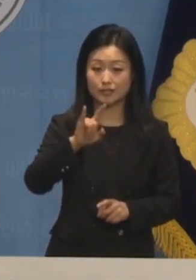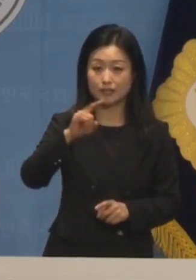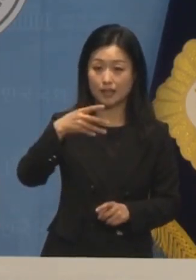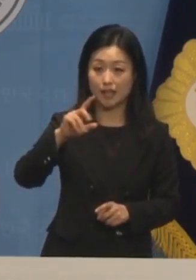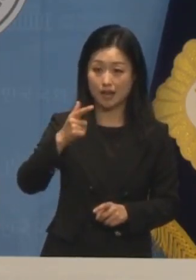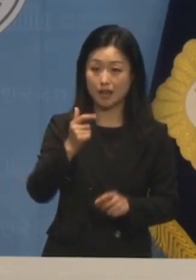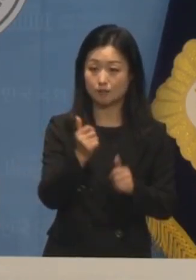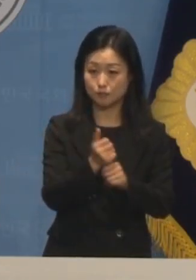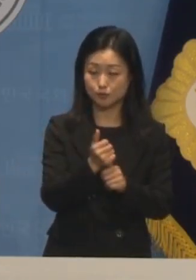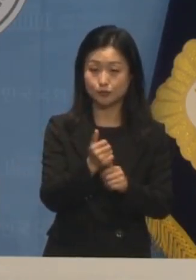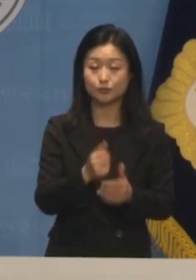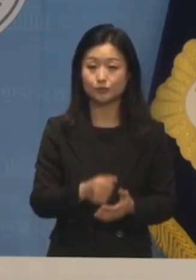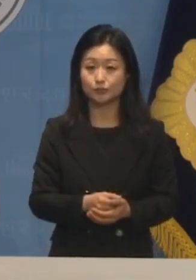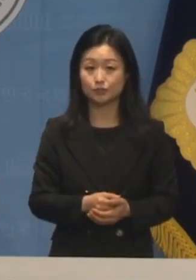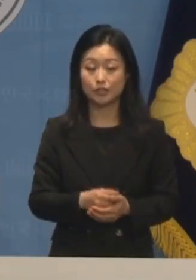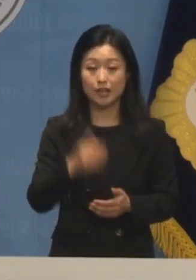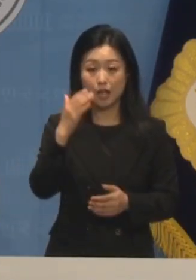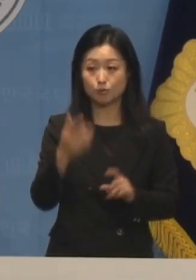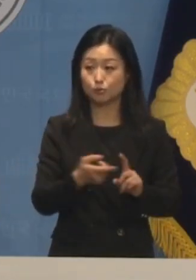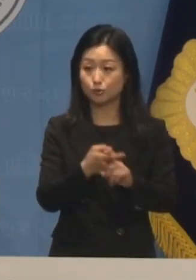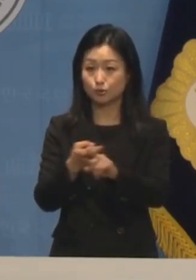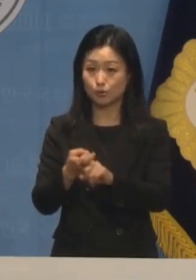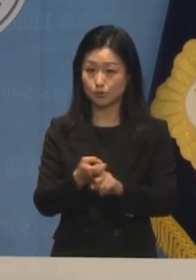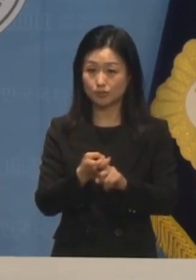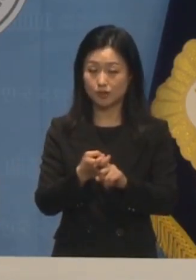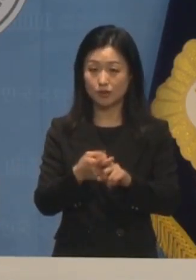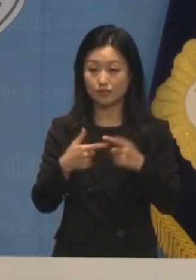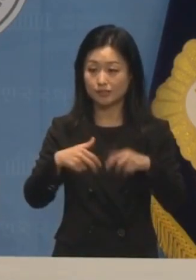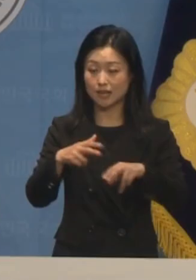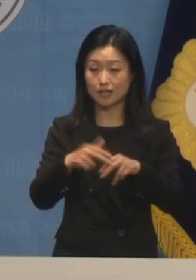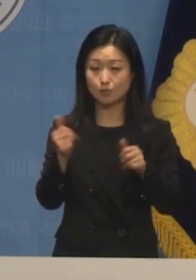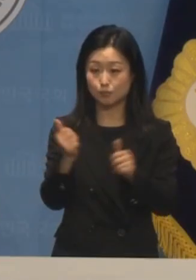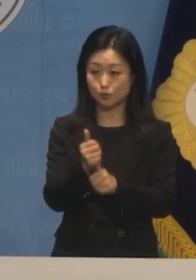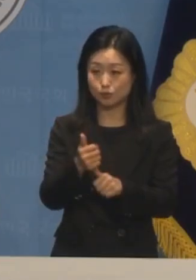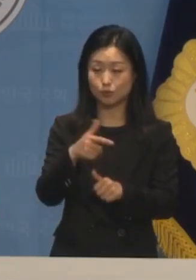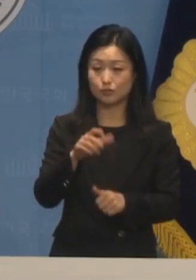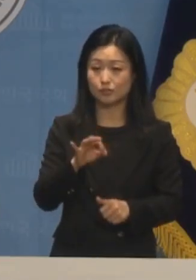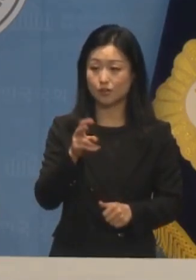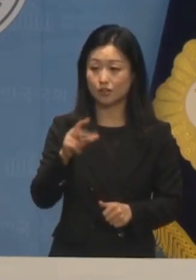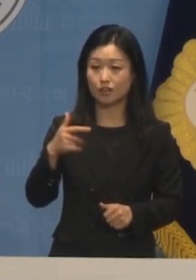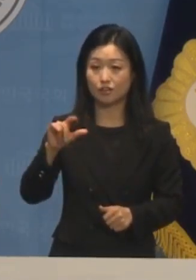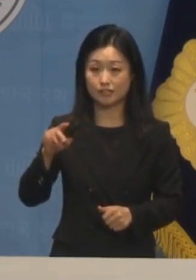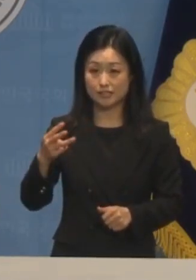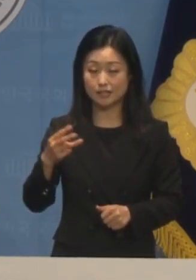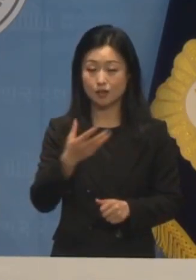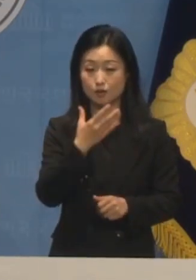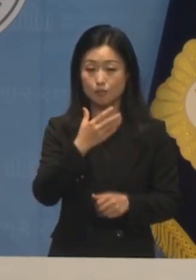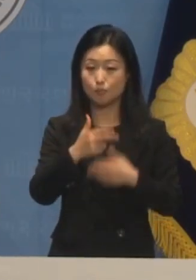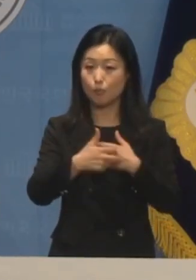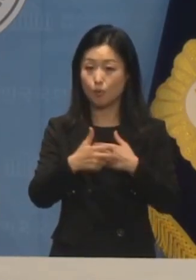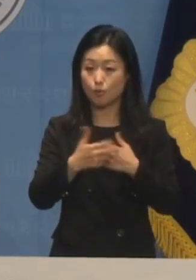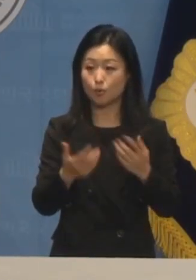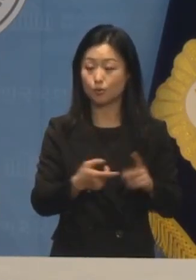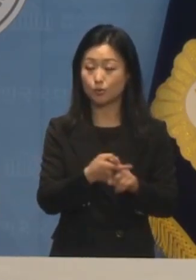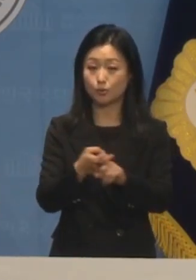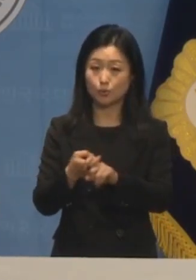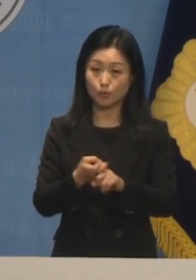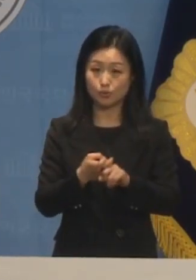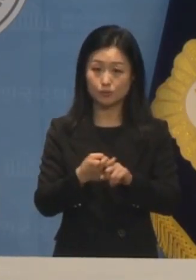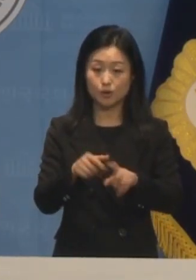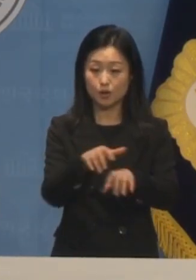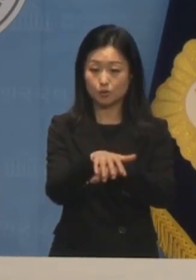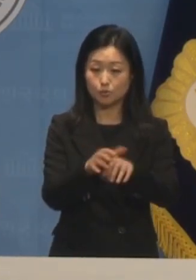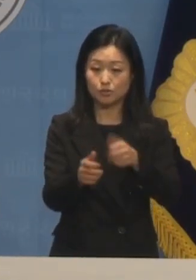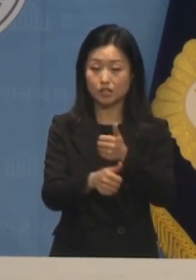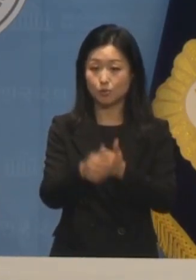오셨습니다. 한국노총 정현실 상임부위원장님 오셨습니다. 보건의료노조 김경규